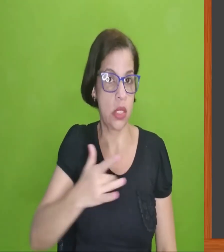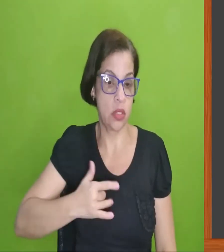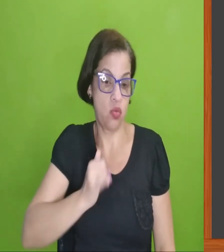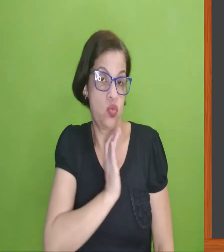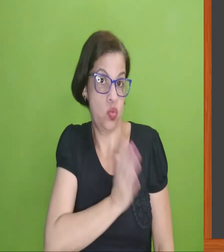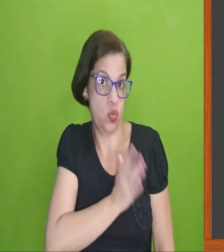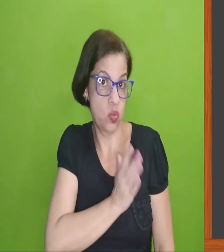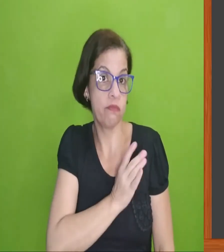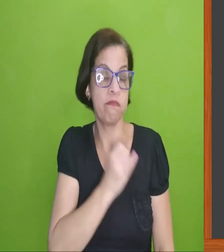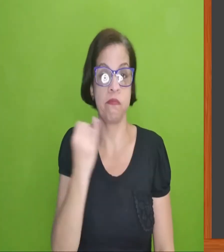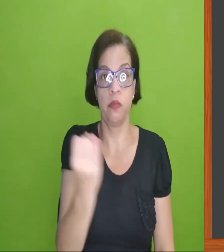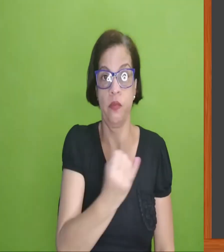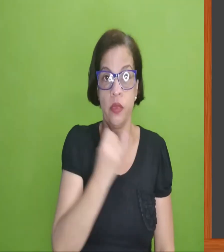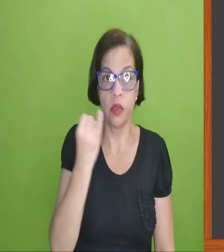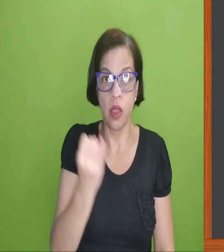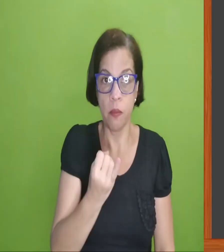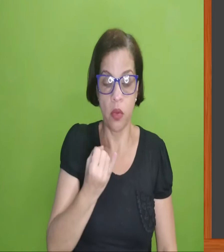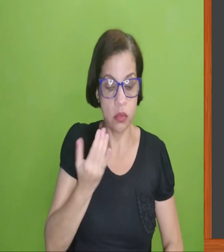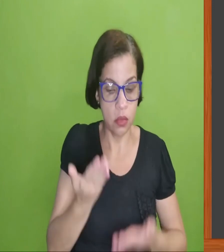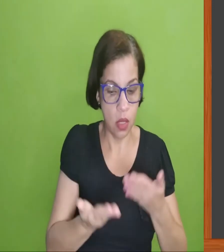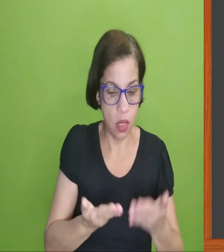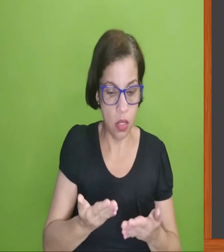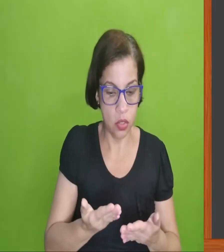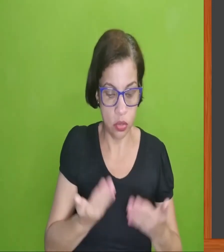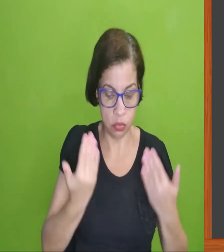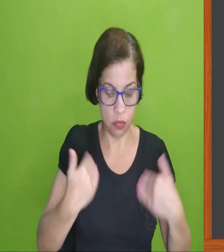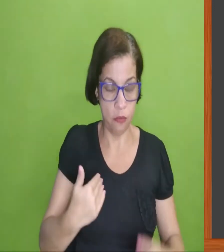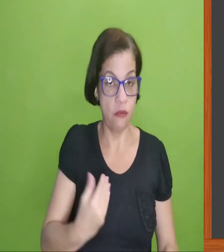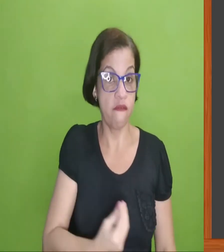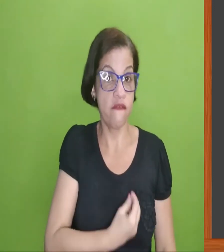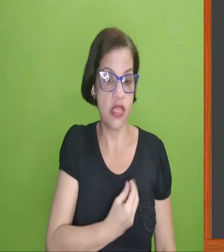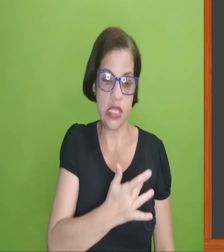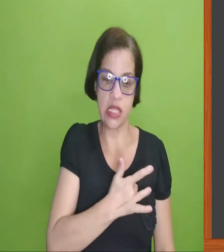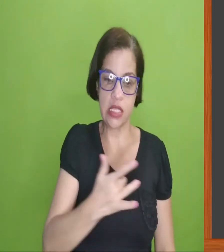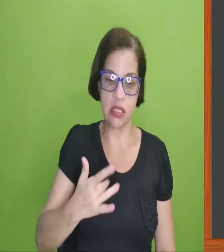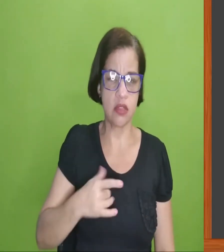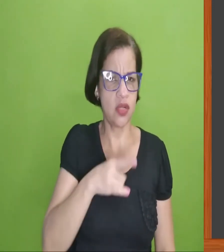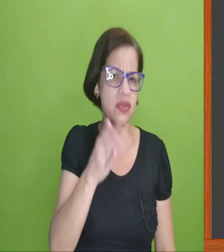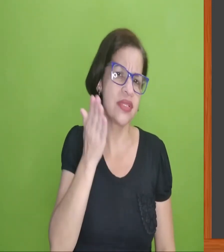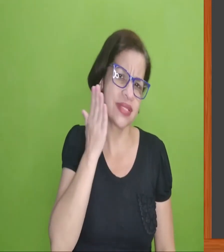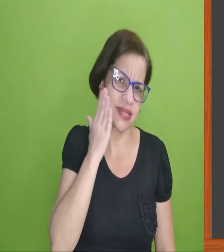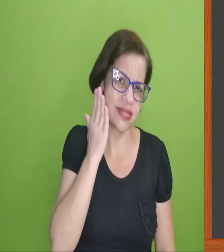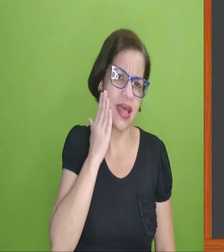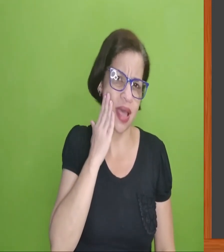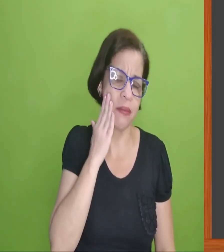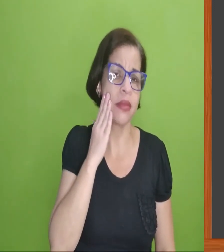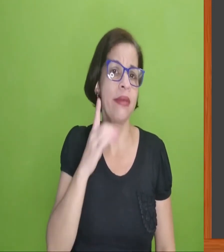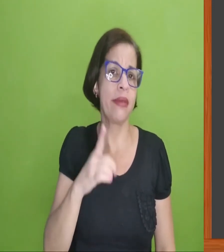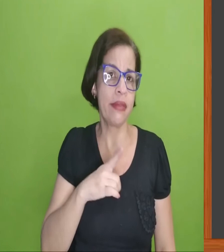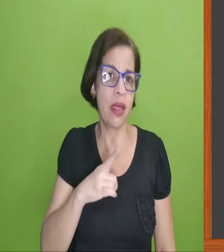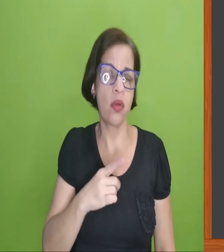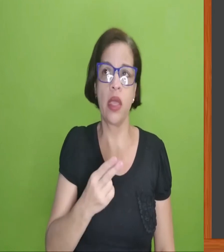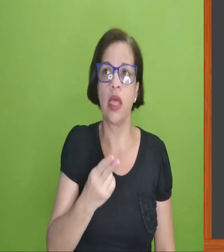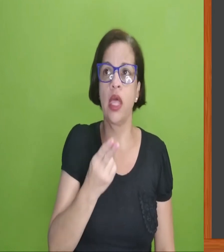cardiovascular é importante a manutenção de um estilo de vida saudável. que, como você já sabe, inclui